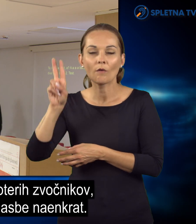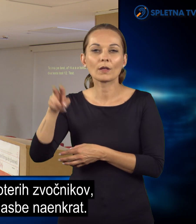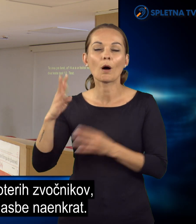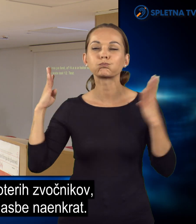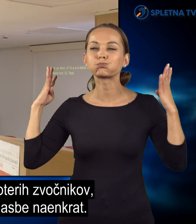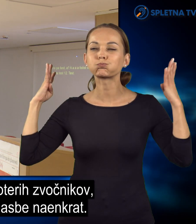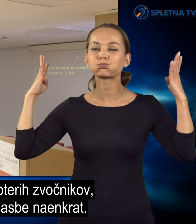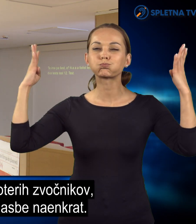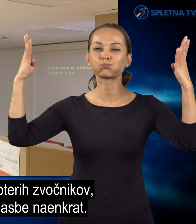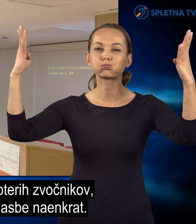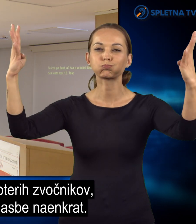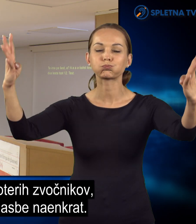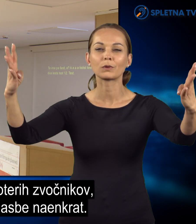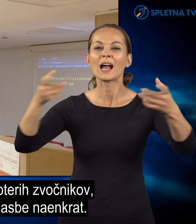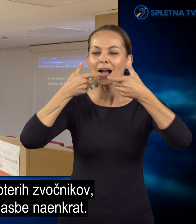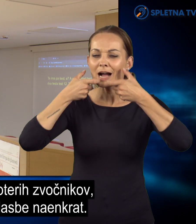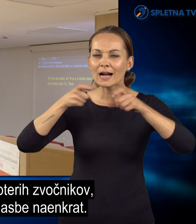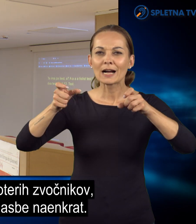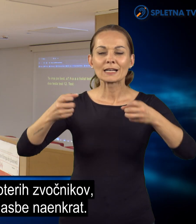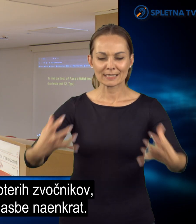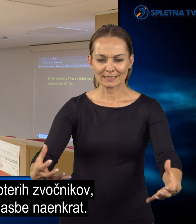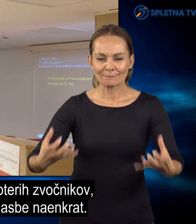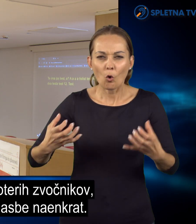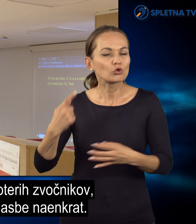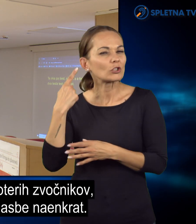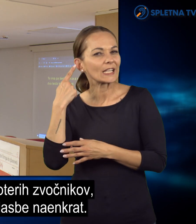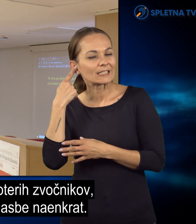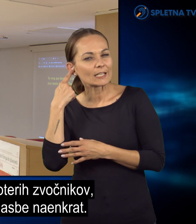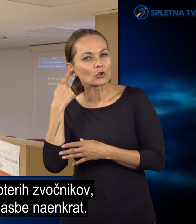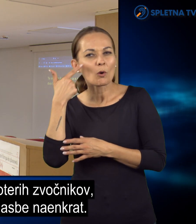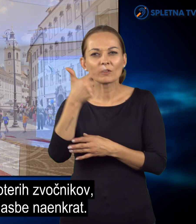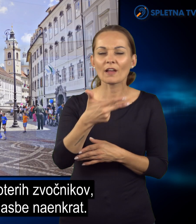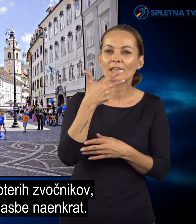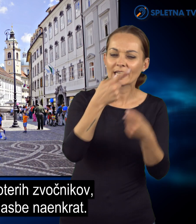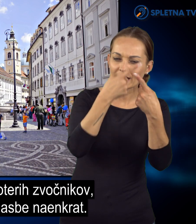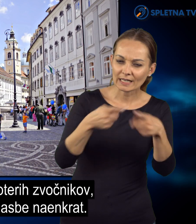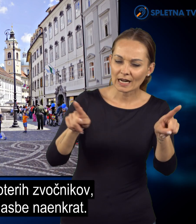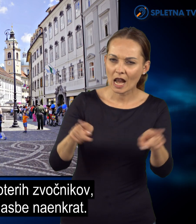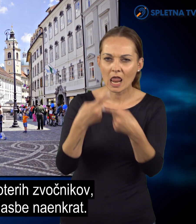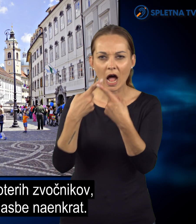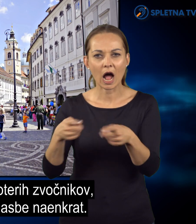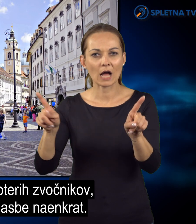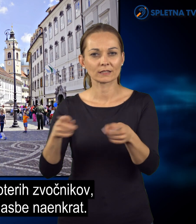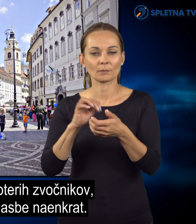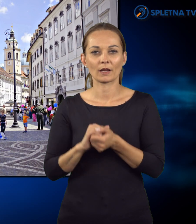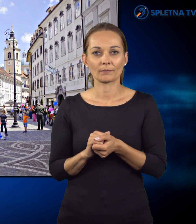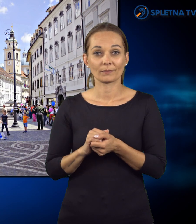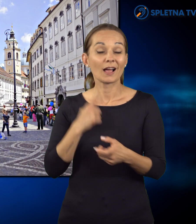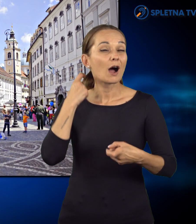skozi zvočno brozgo 100 zvočnikov, slišimo 2-3 glasbe